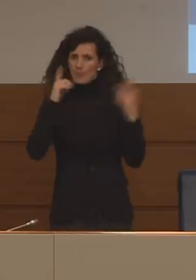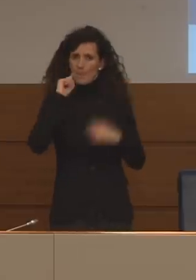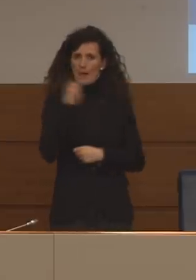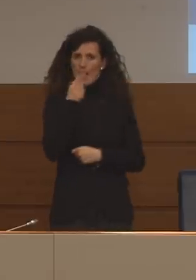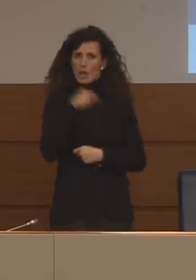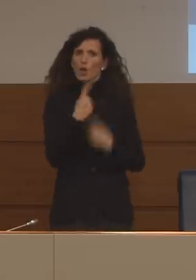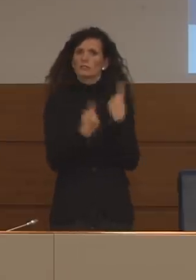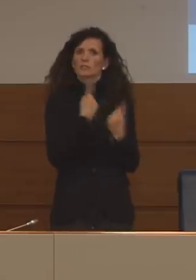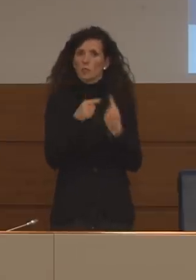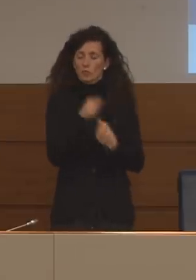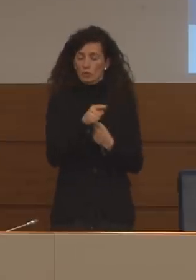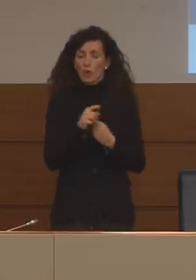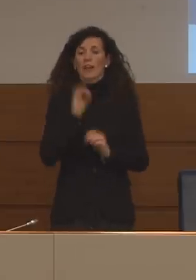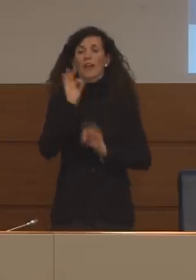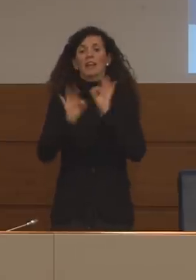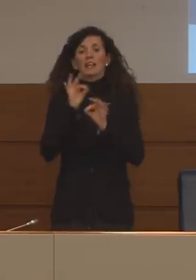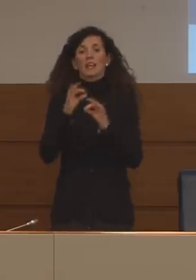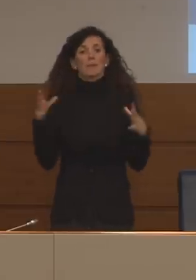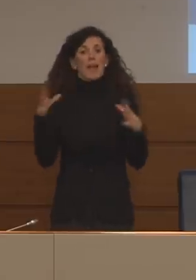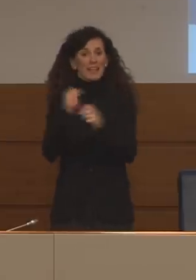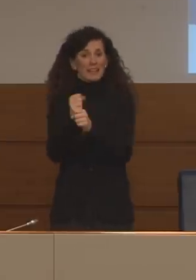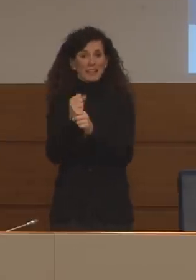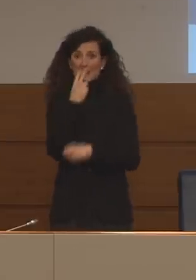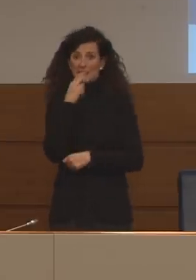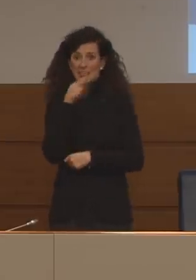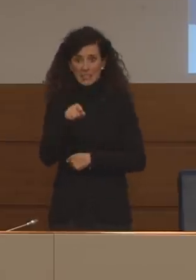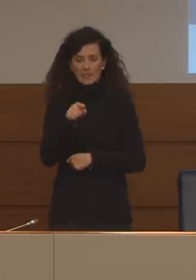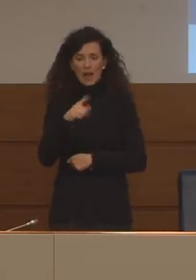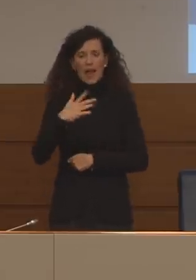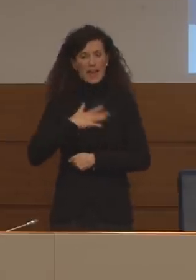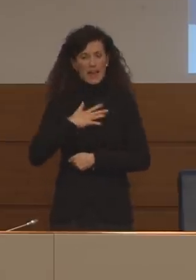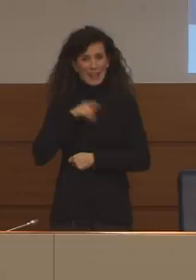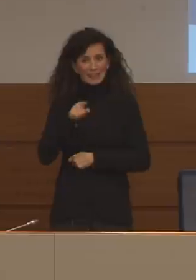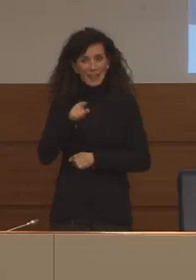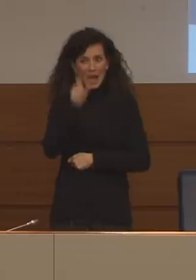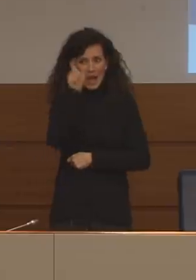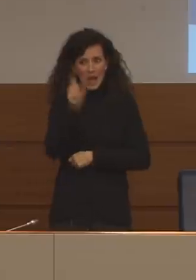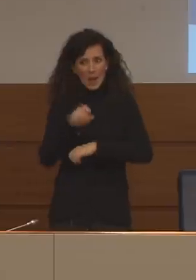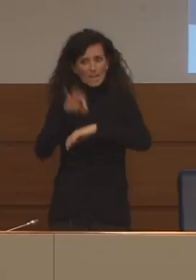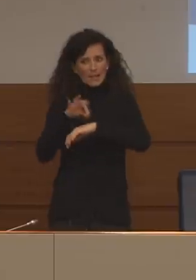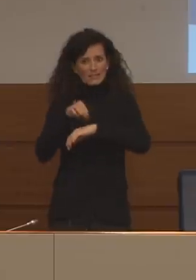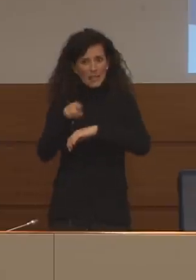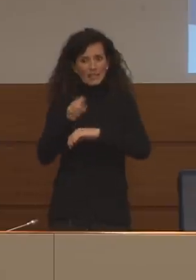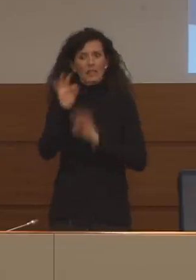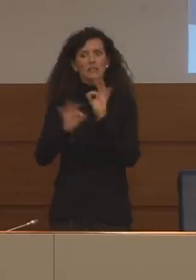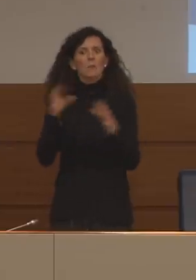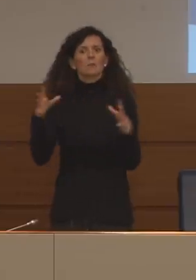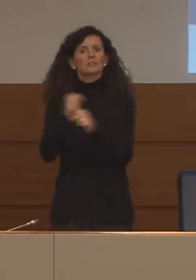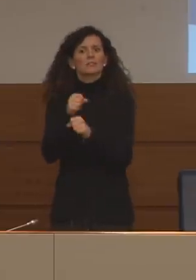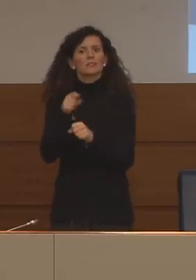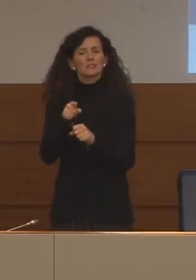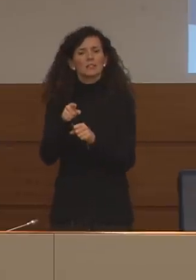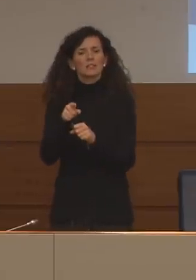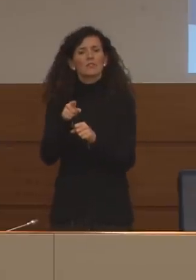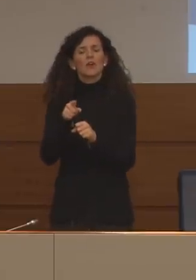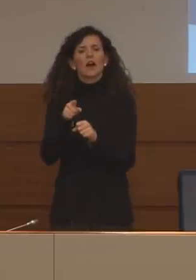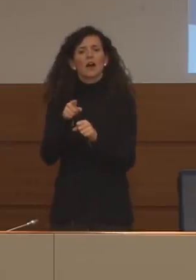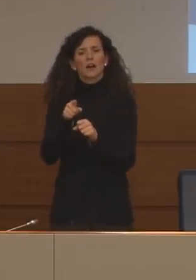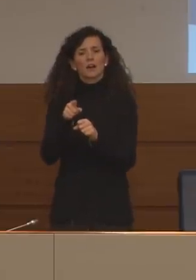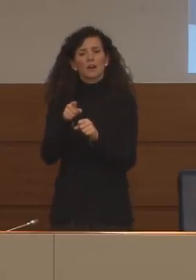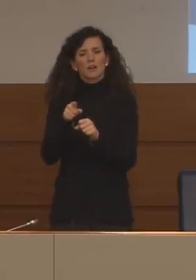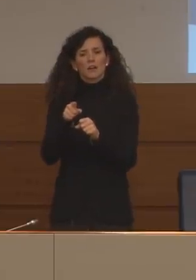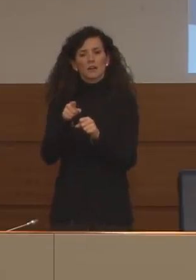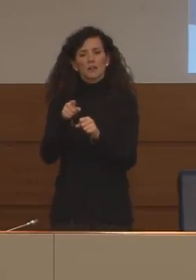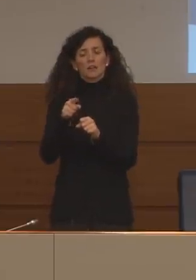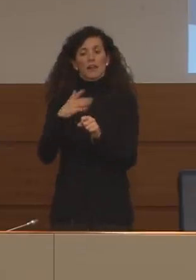intensive l'età di chi va in terapia intensiva e e che